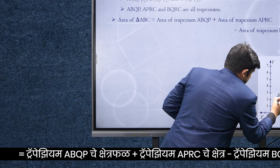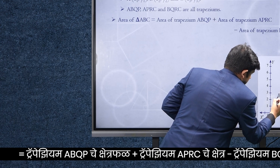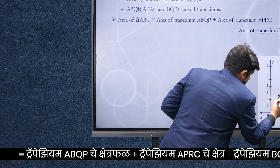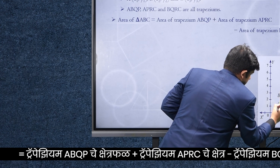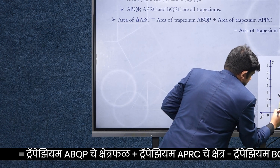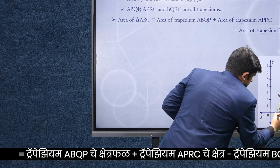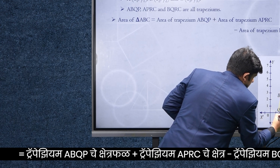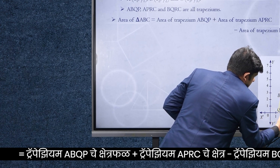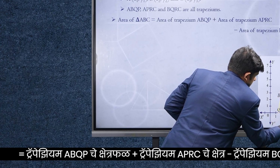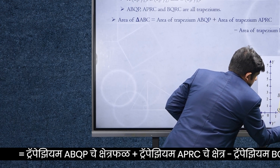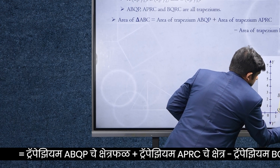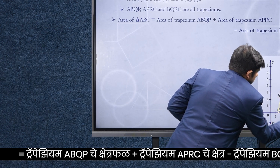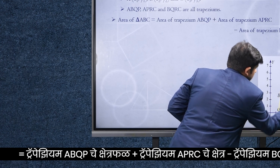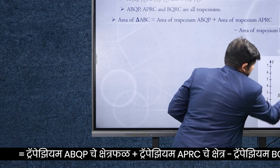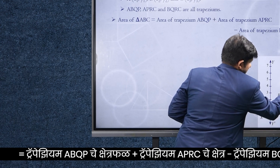चे क्षेत्रफळ.